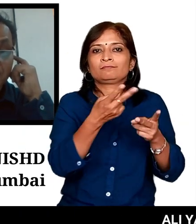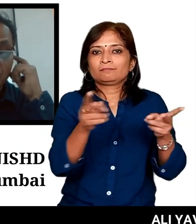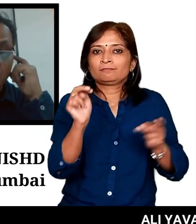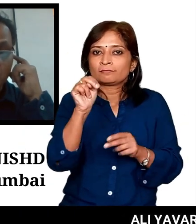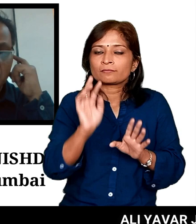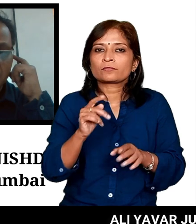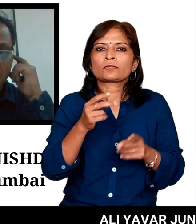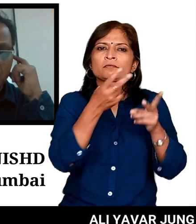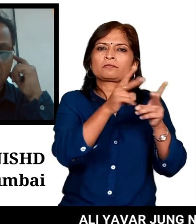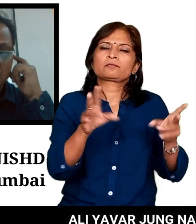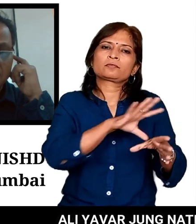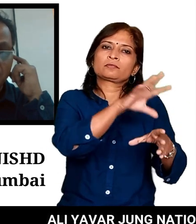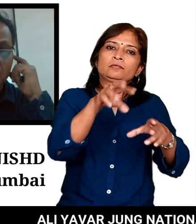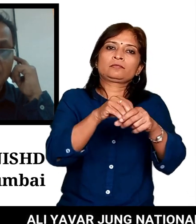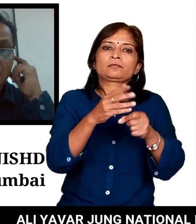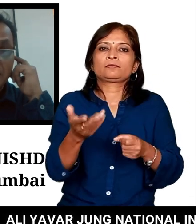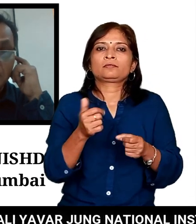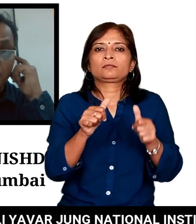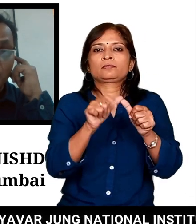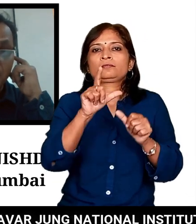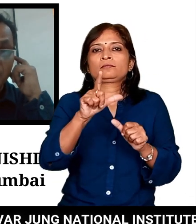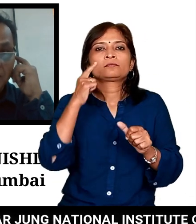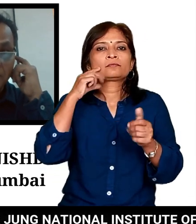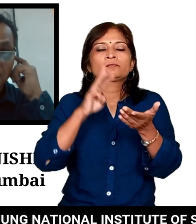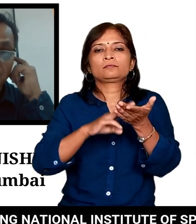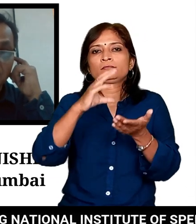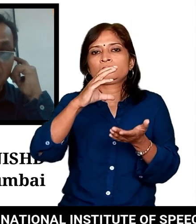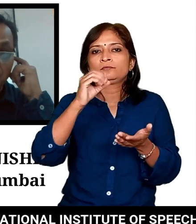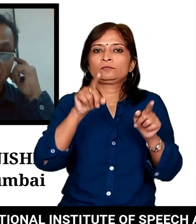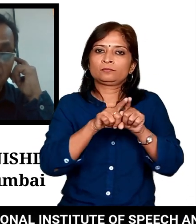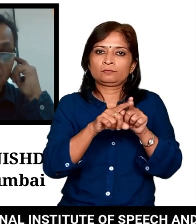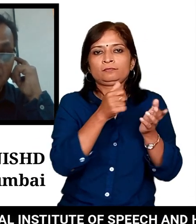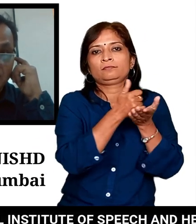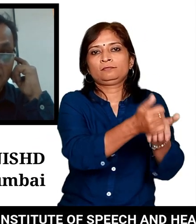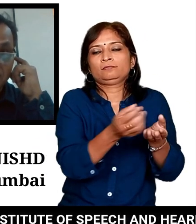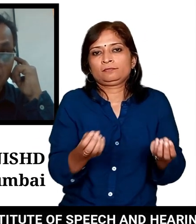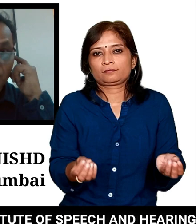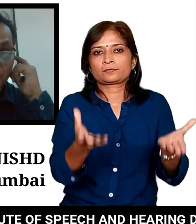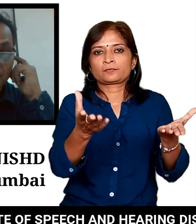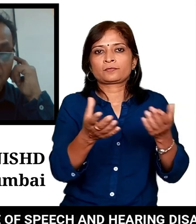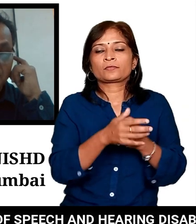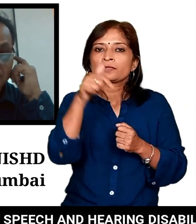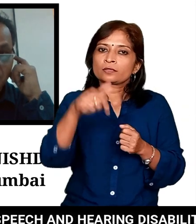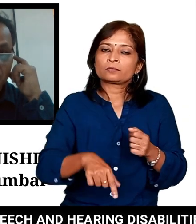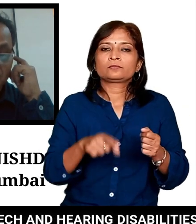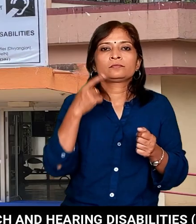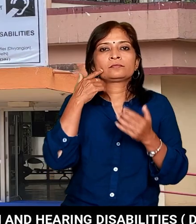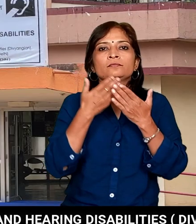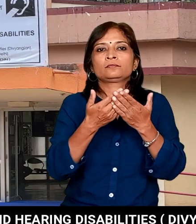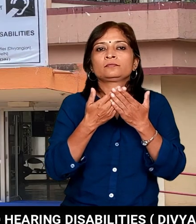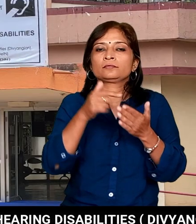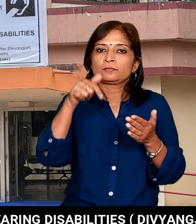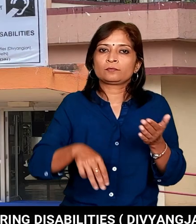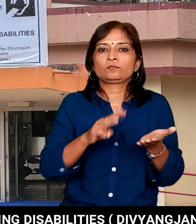की, तो हर एक प्रकार की सेवा एलिमको के द्वारा भी यहाँ पे दी जाएगी। वो भी हमारे अलियावरगंज